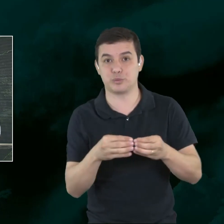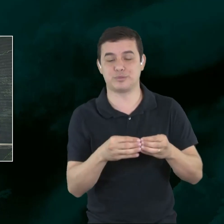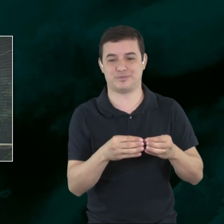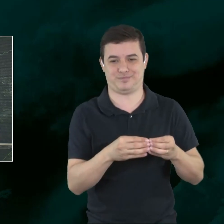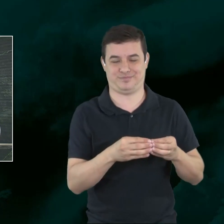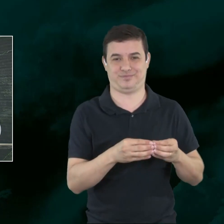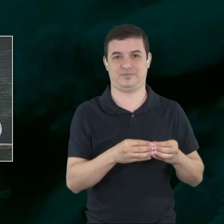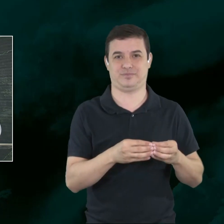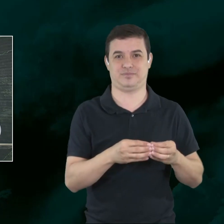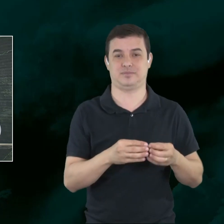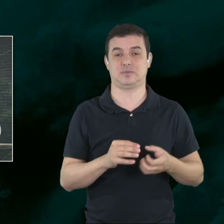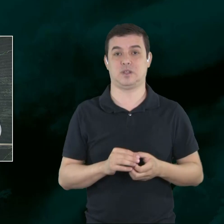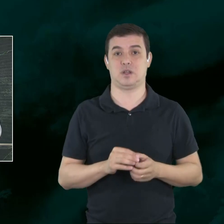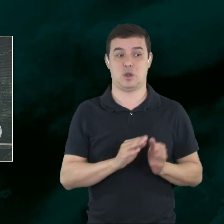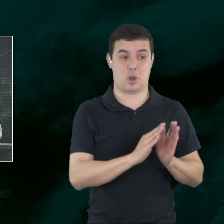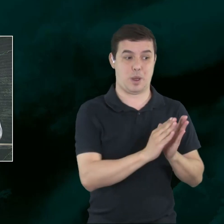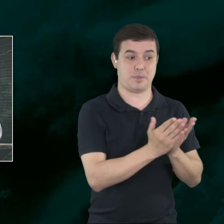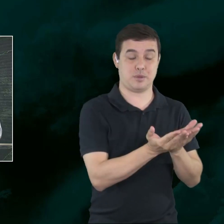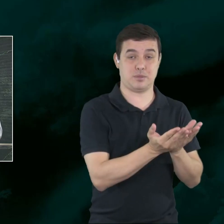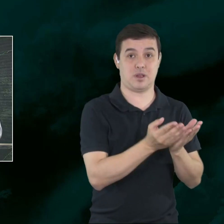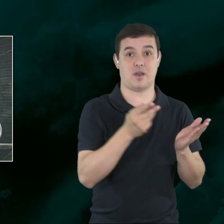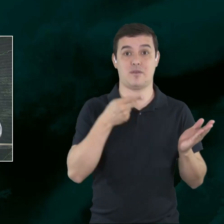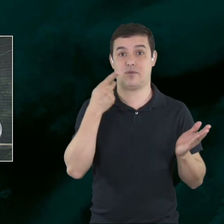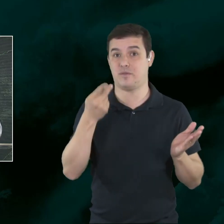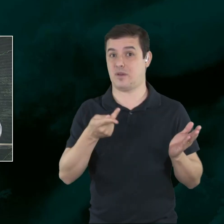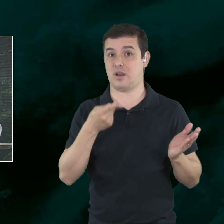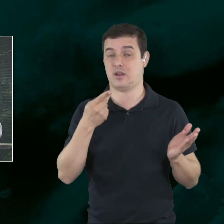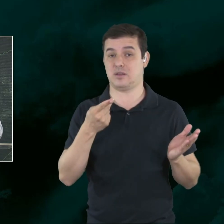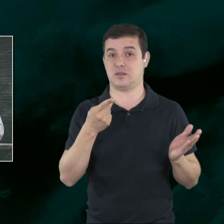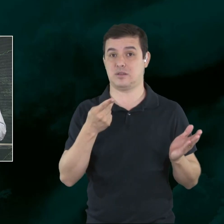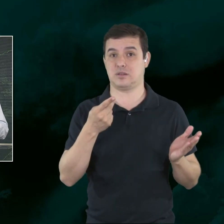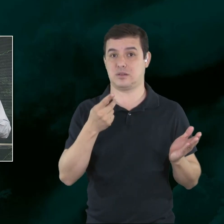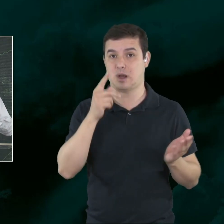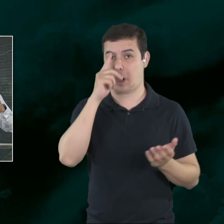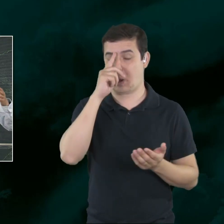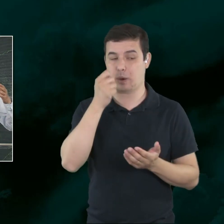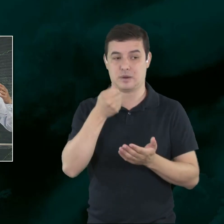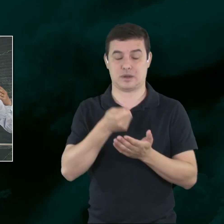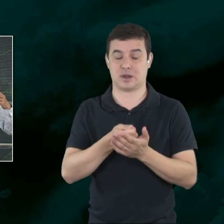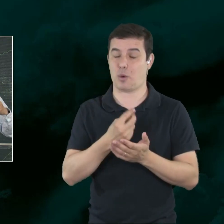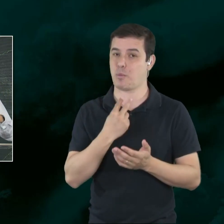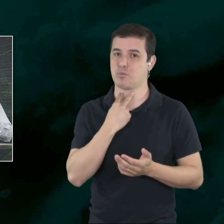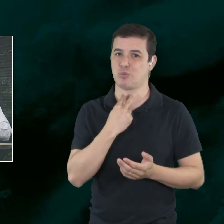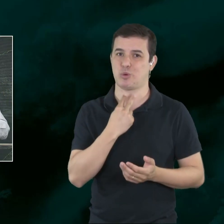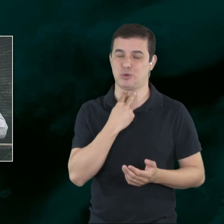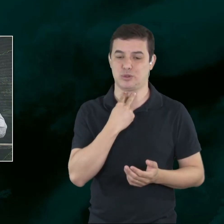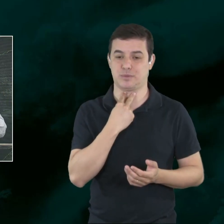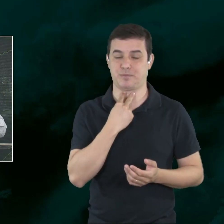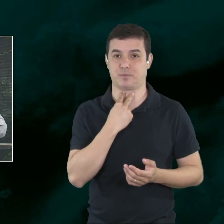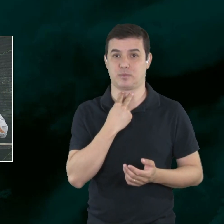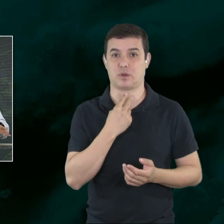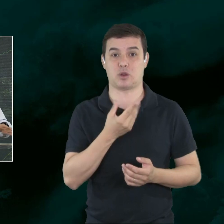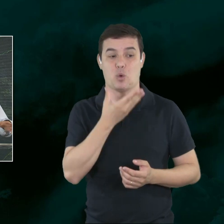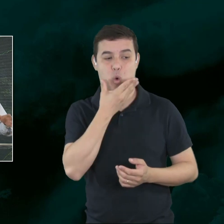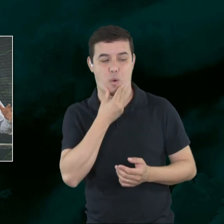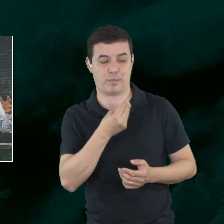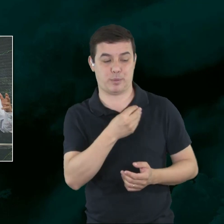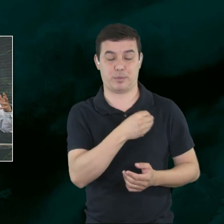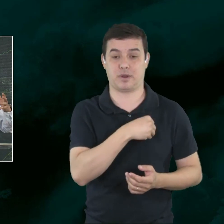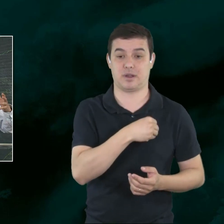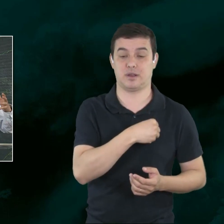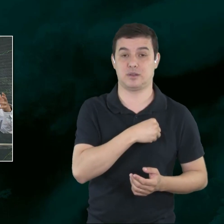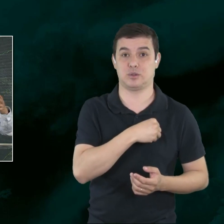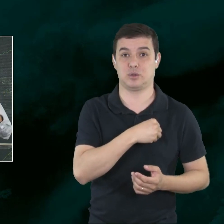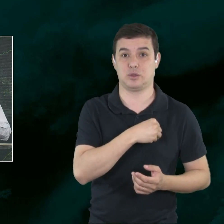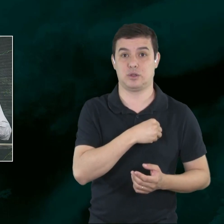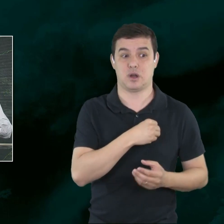Aquilo que a Bíblia condena, e o homem, por viverem em pecado,